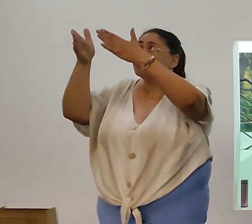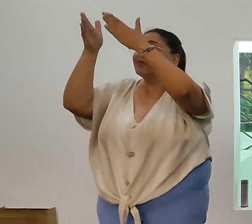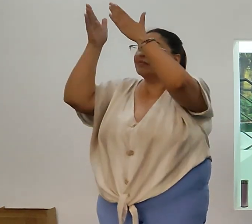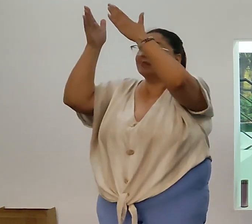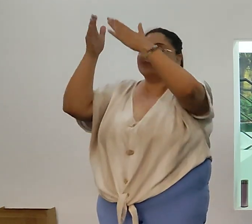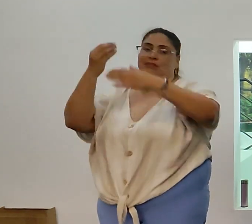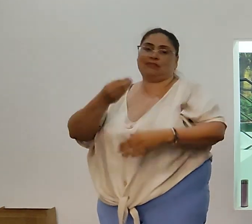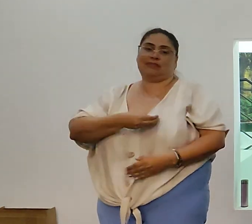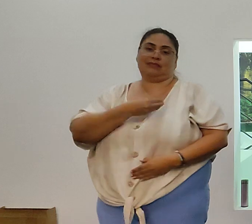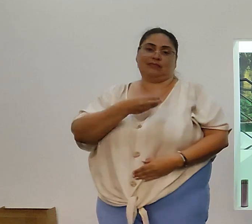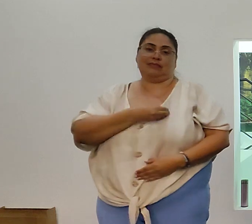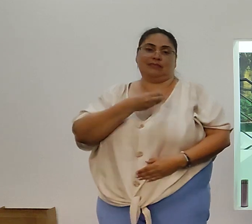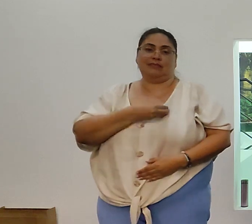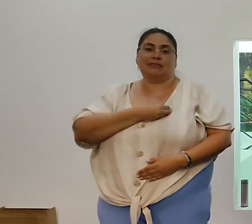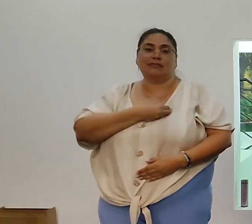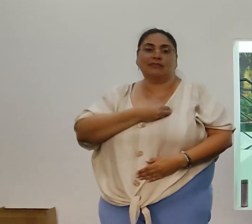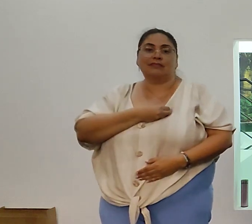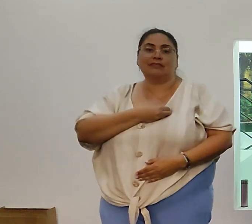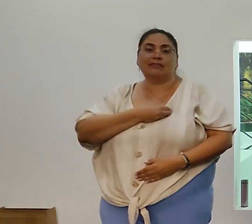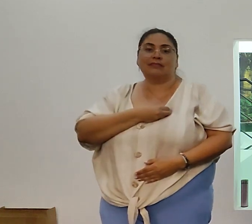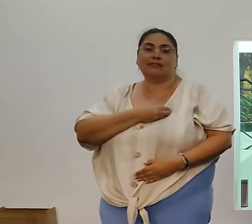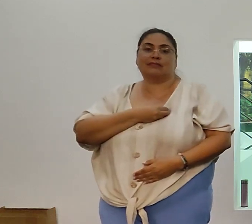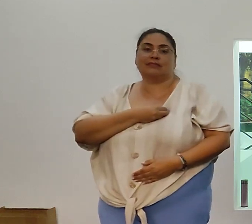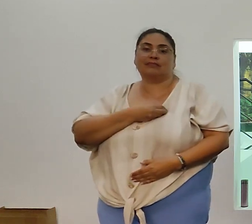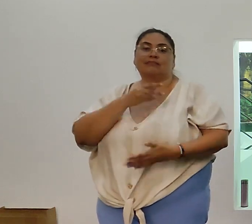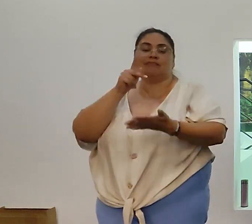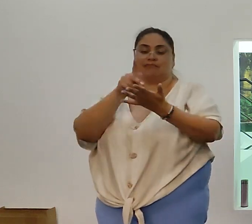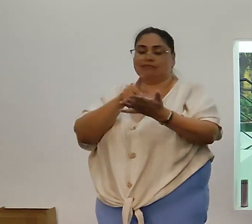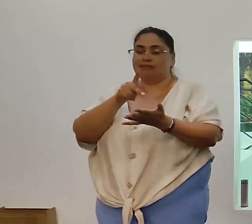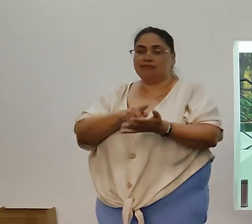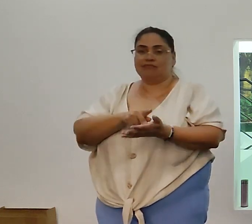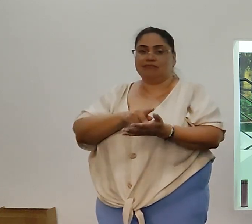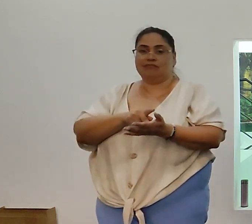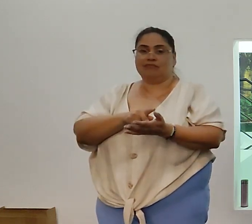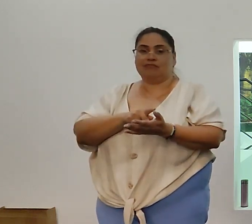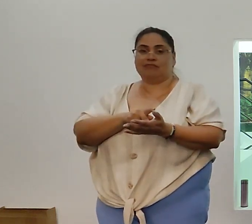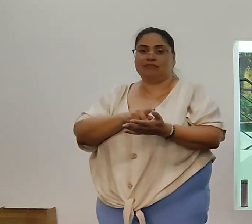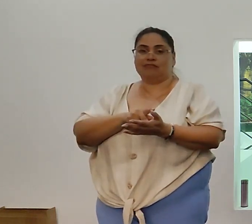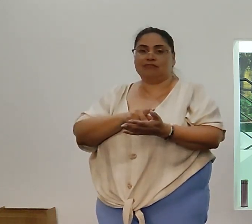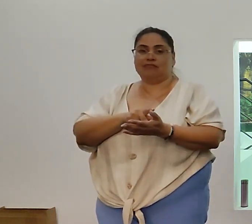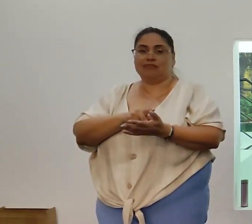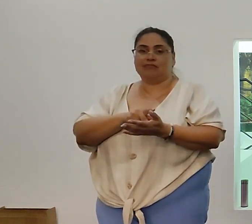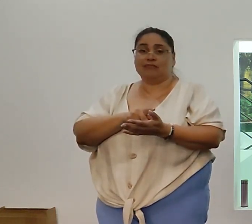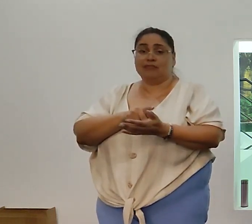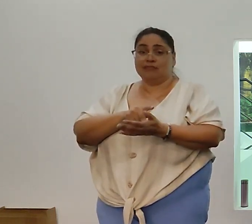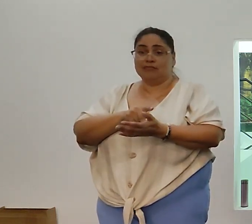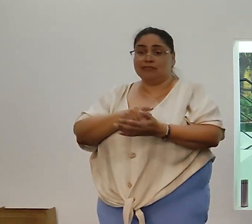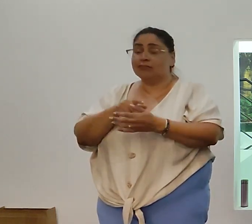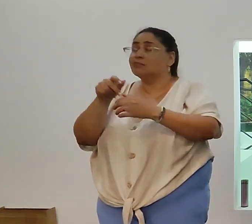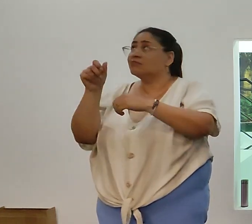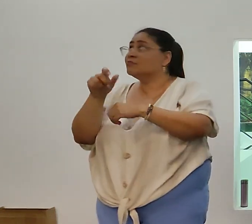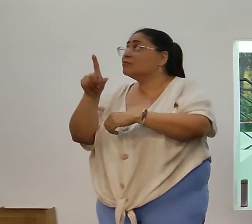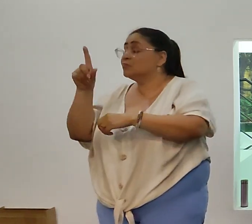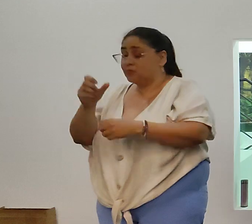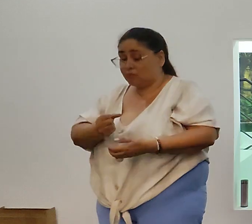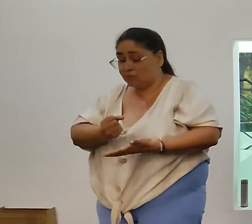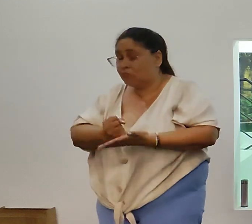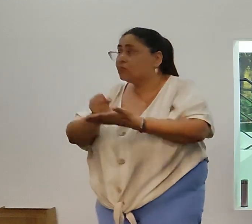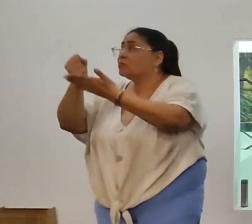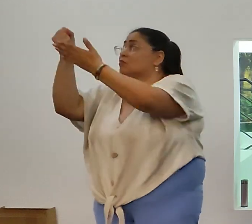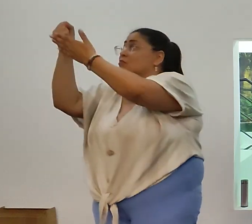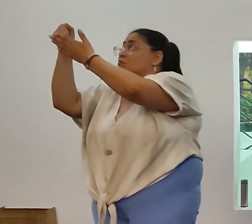verdade e a vida. E ninguém vai ao Pai, ninguém vai junto de Lázaro, ninguém vai junto de Abraão, se não for por